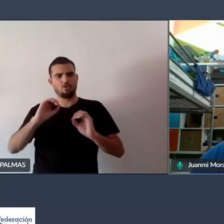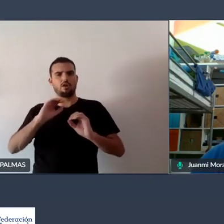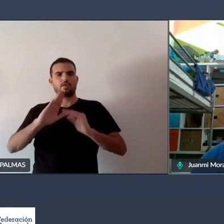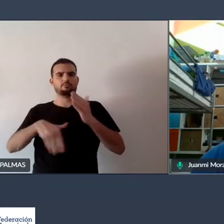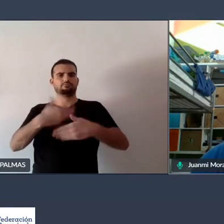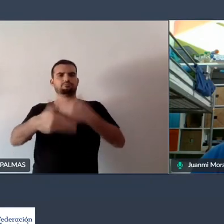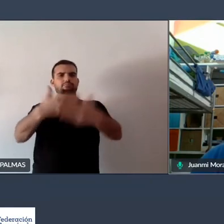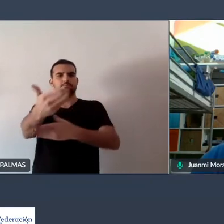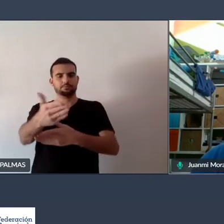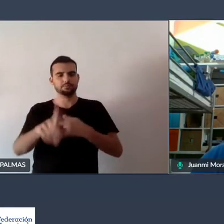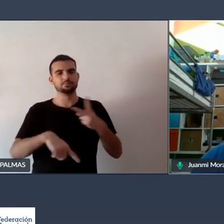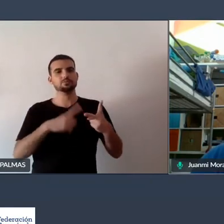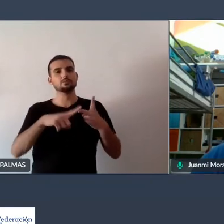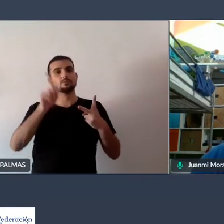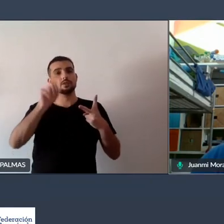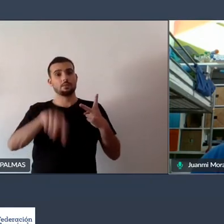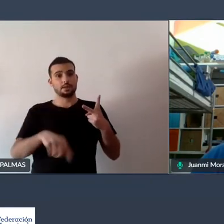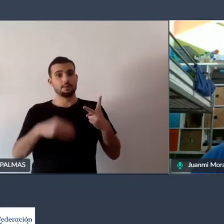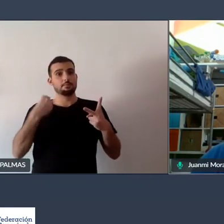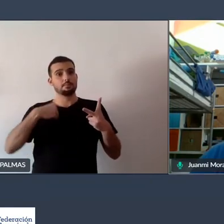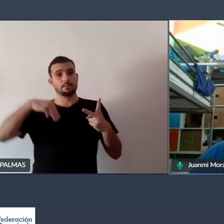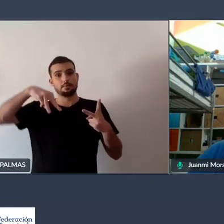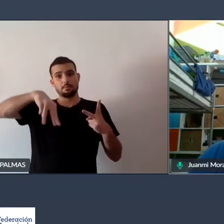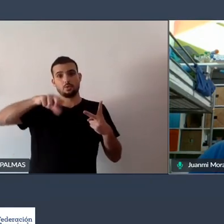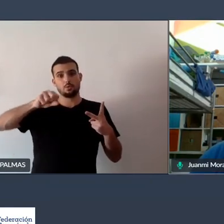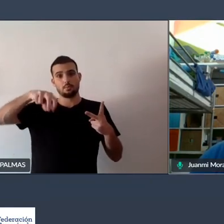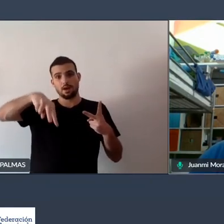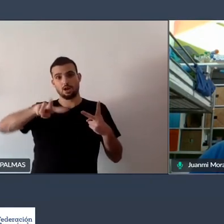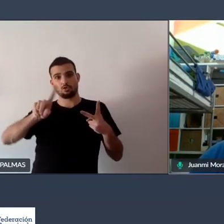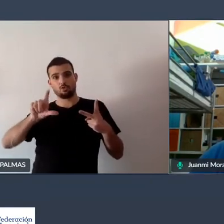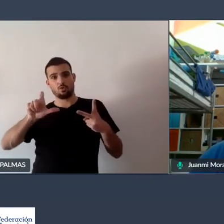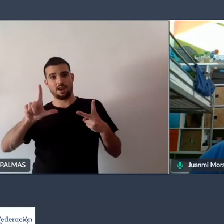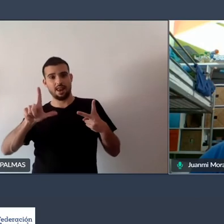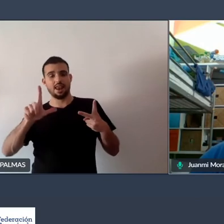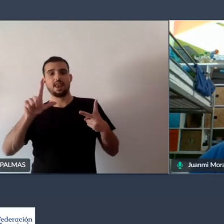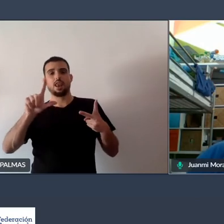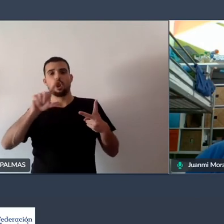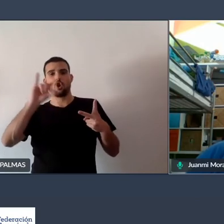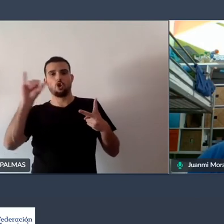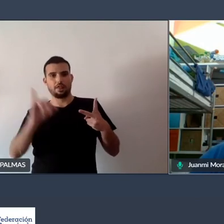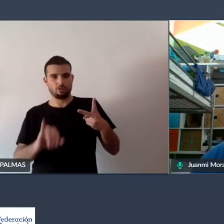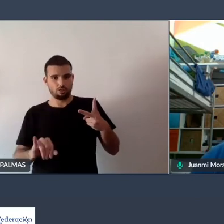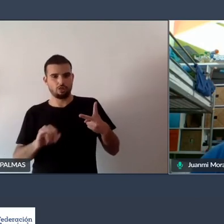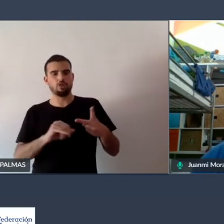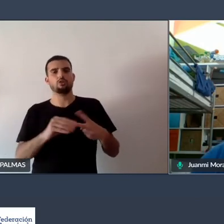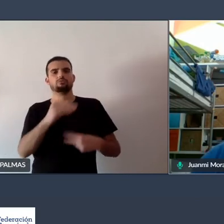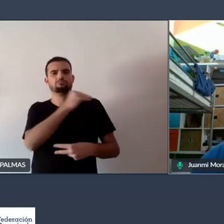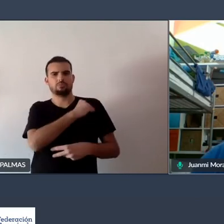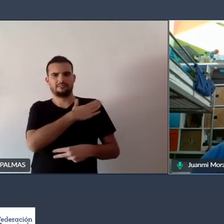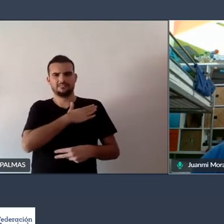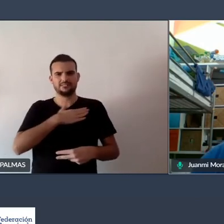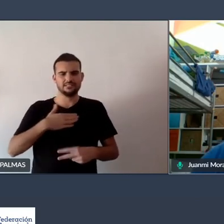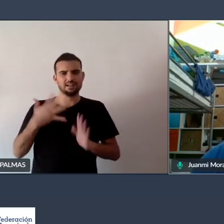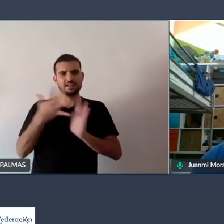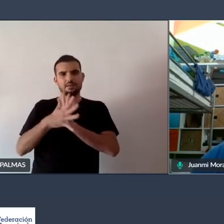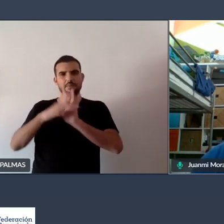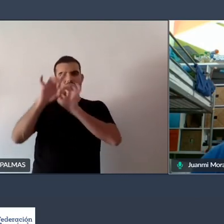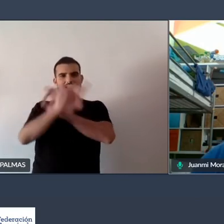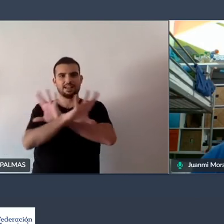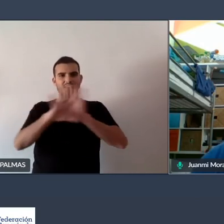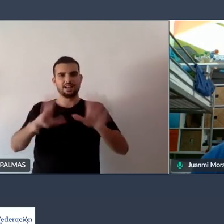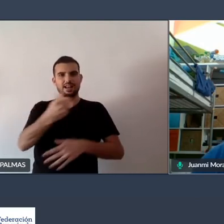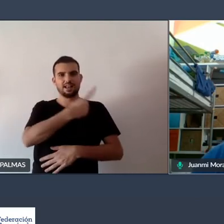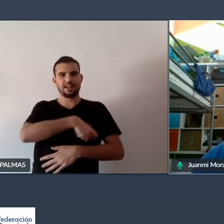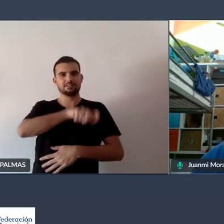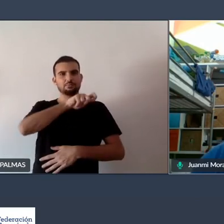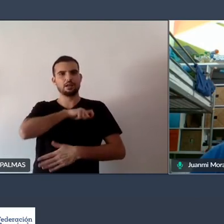Muy bien. También el mismo Manuel Lorenzo nos pregunta de que aclares un poquito lo del Spanish pick